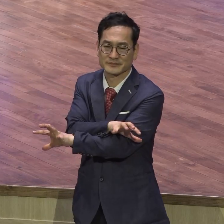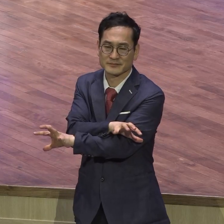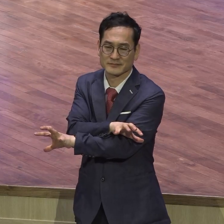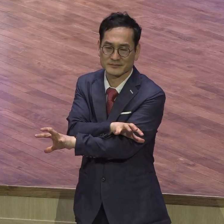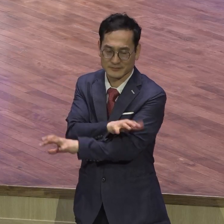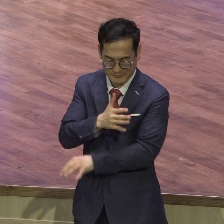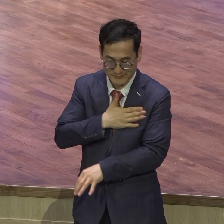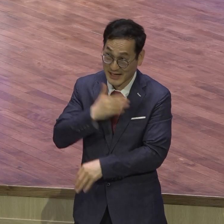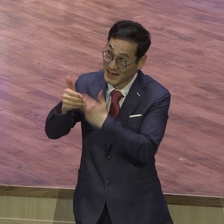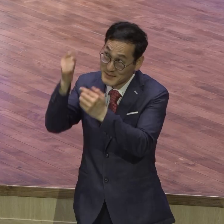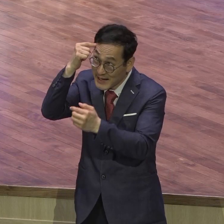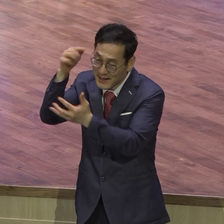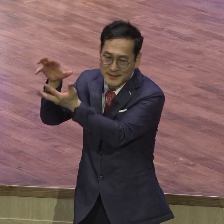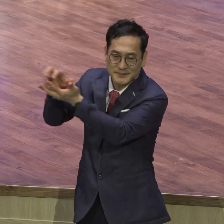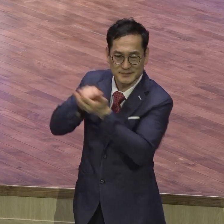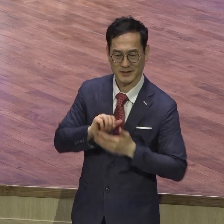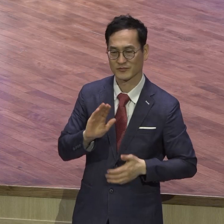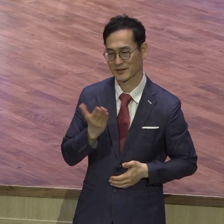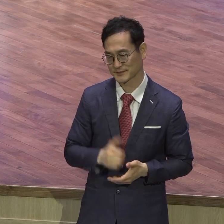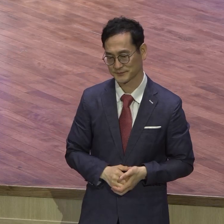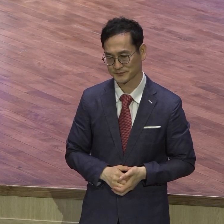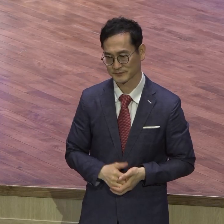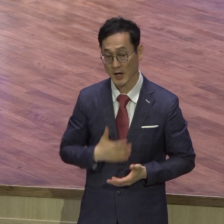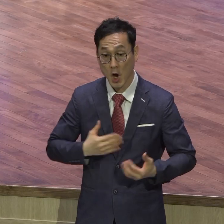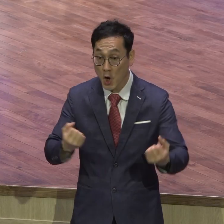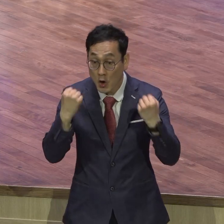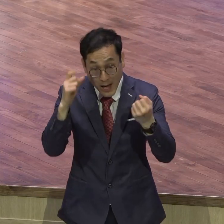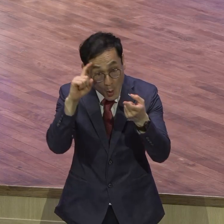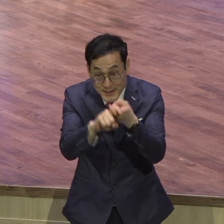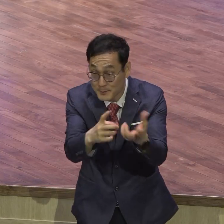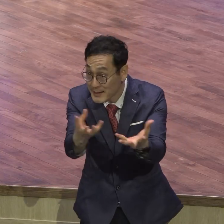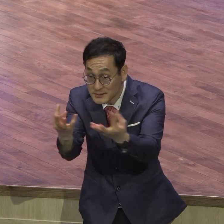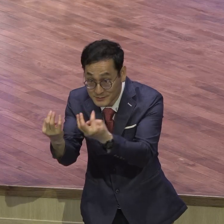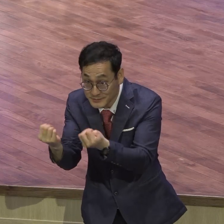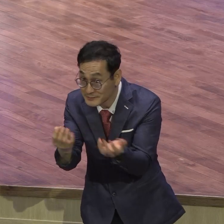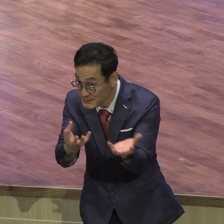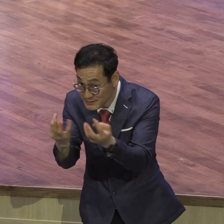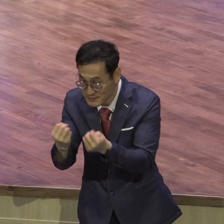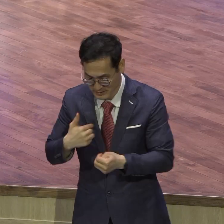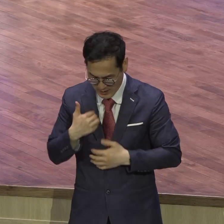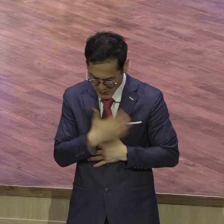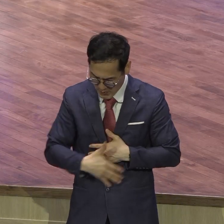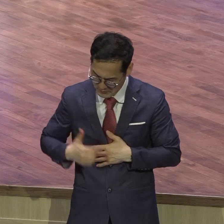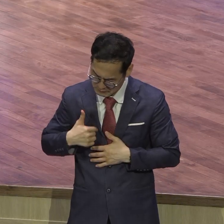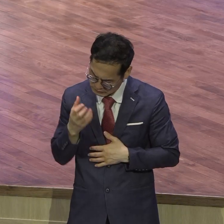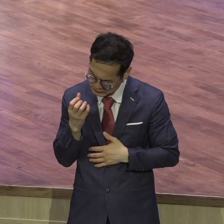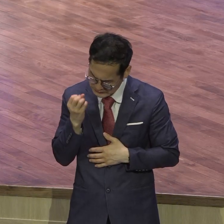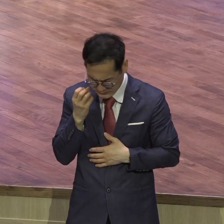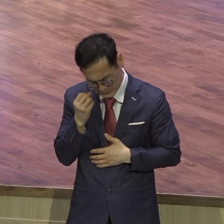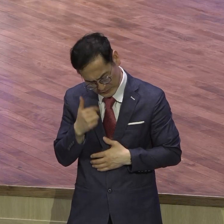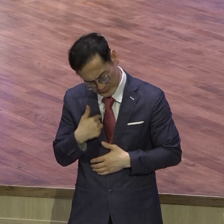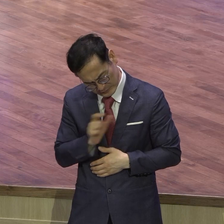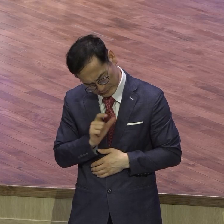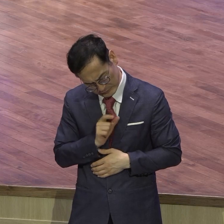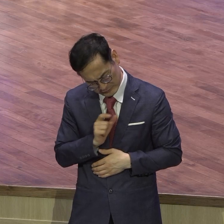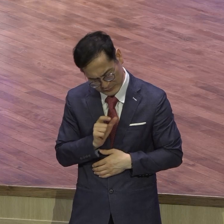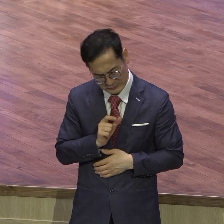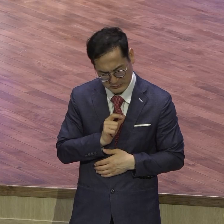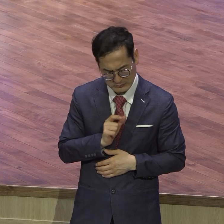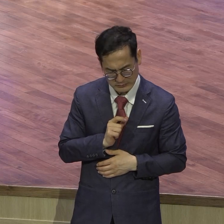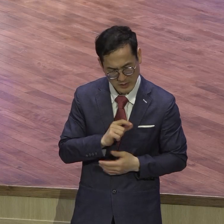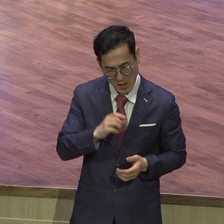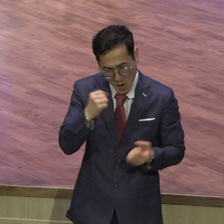건강에 대해서 많은 분들이 관심이 많은데 혹시 몸에 내가 이상이 오고 자꾸 몸이 안 좋고 이렇게 건강에 회복이 안